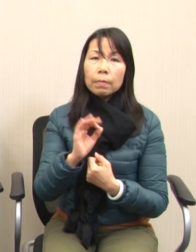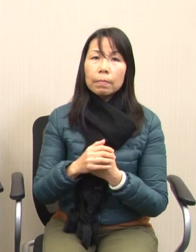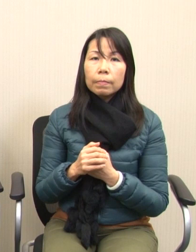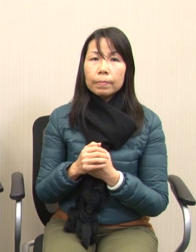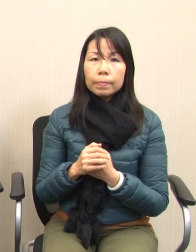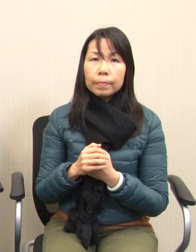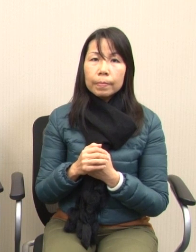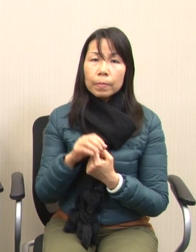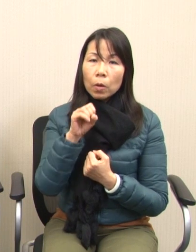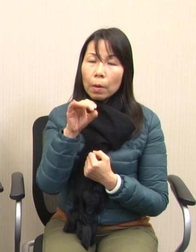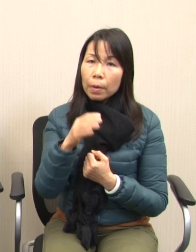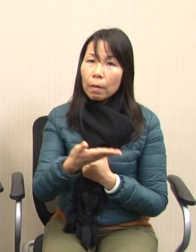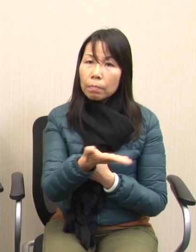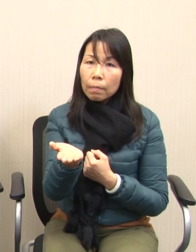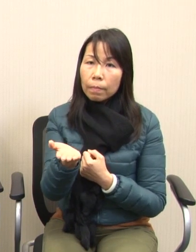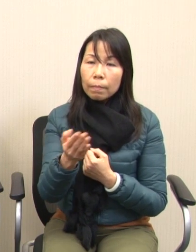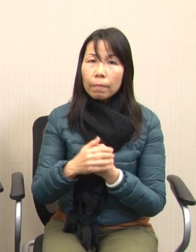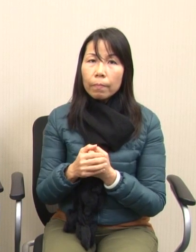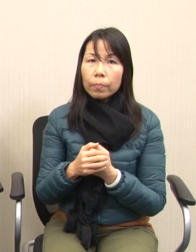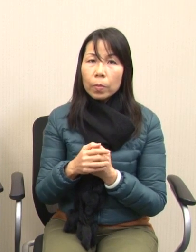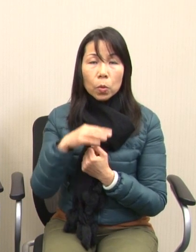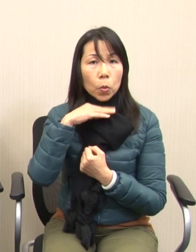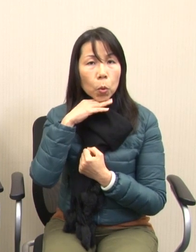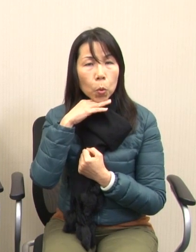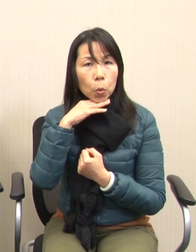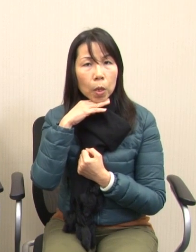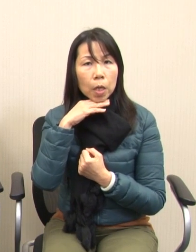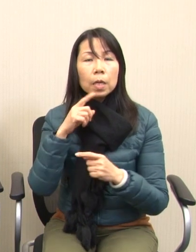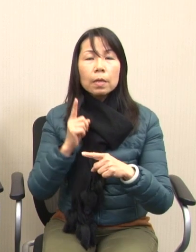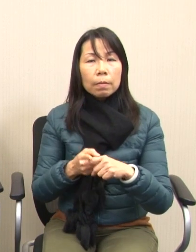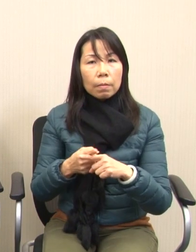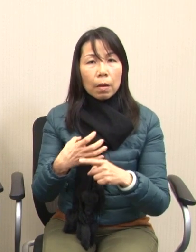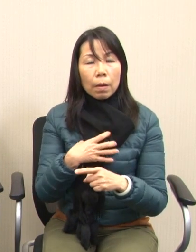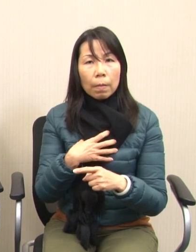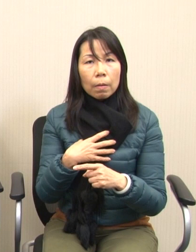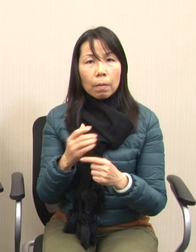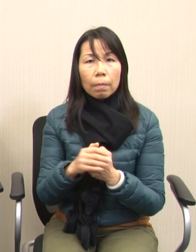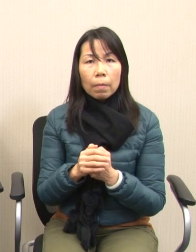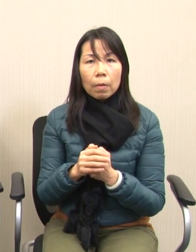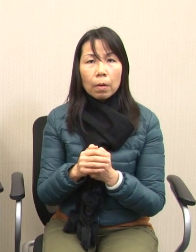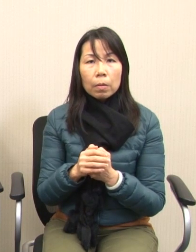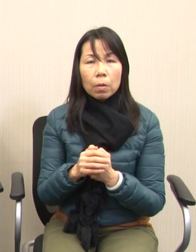我話俾你聽，各位，如果你真係認為你要為香